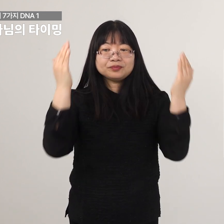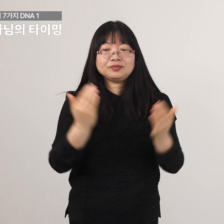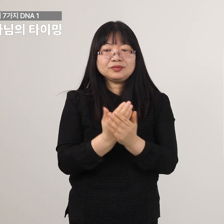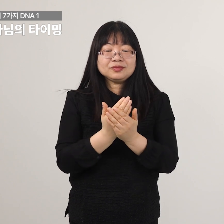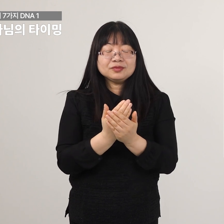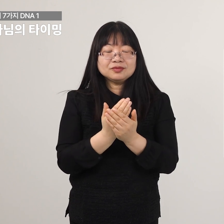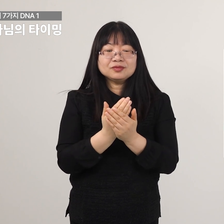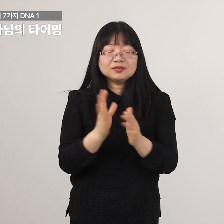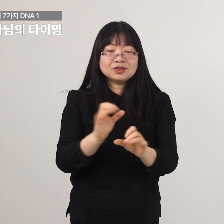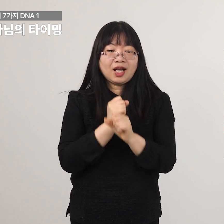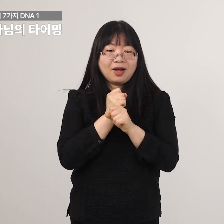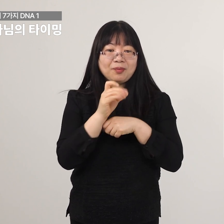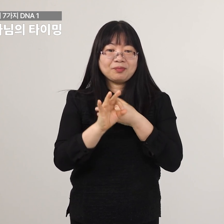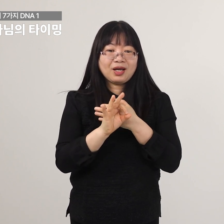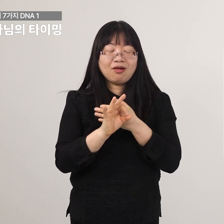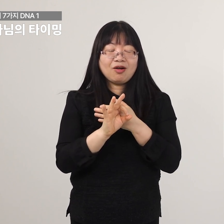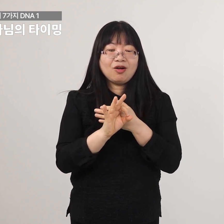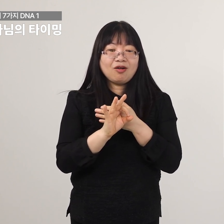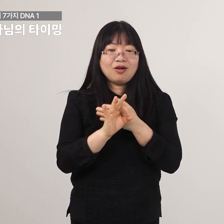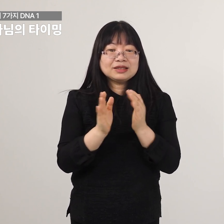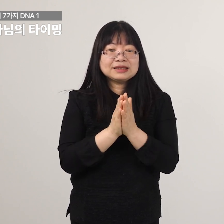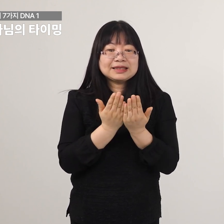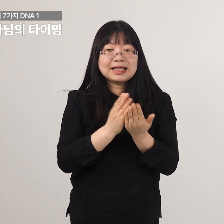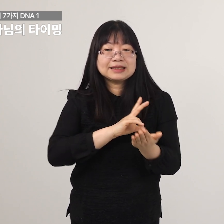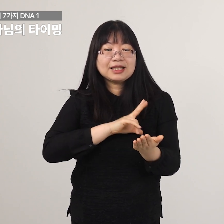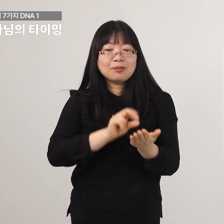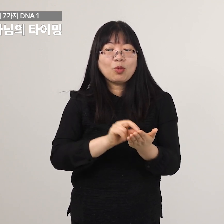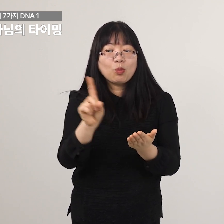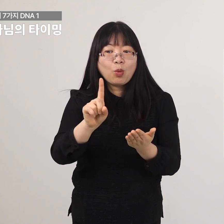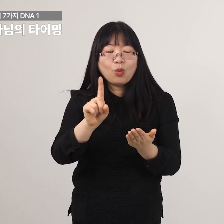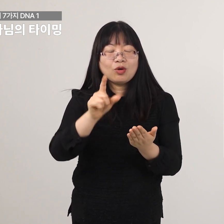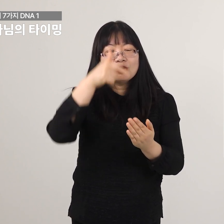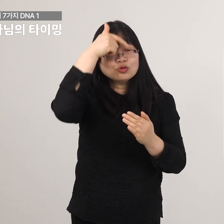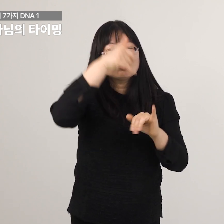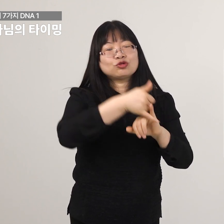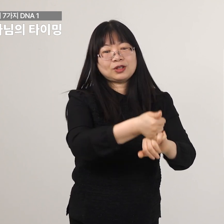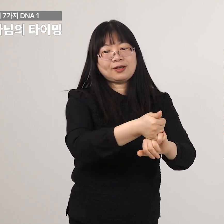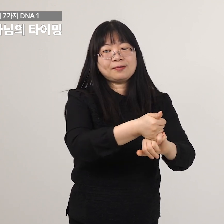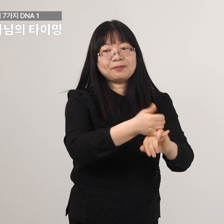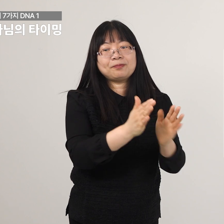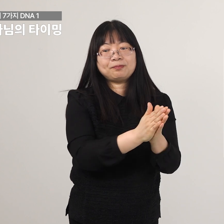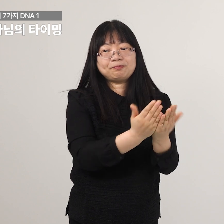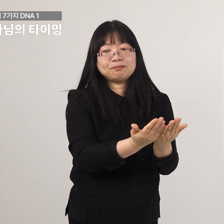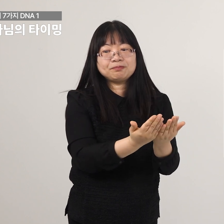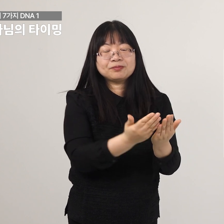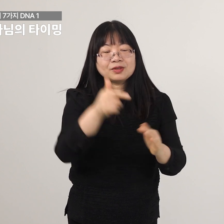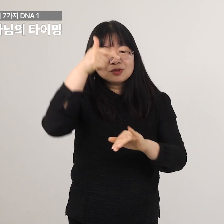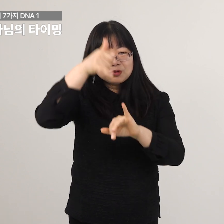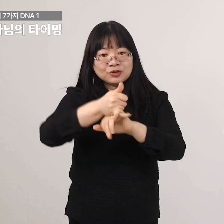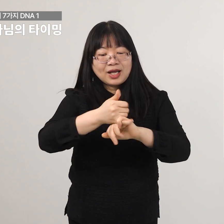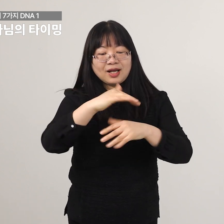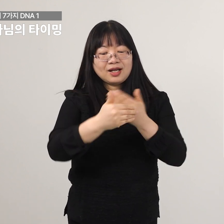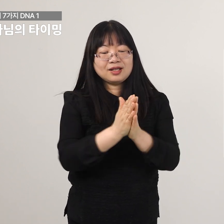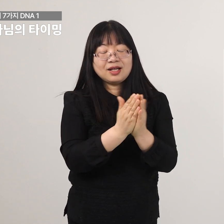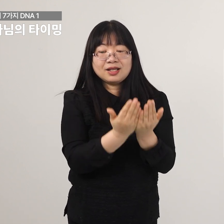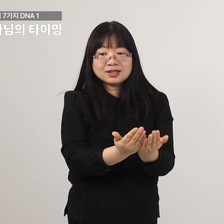전체를 얘기하면 이게 무슨 책입니까? 구약 성경이에요. 근데 그 구약